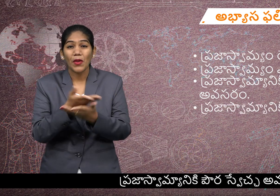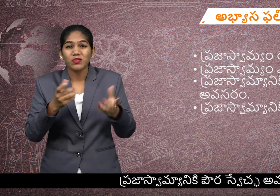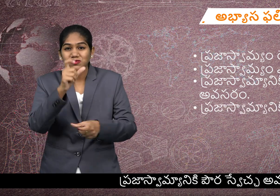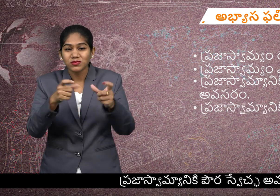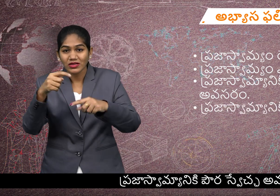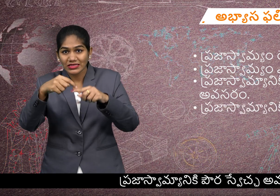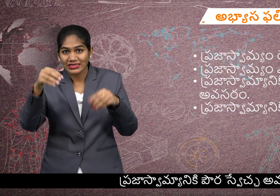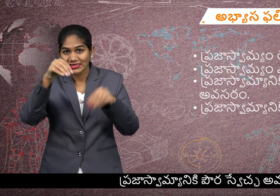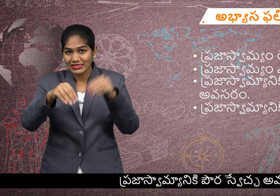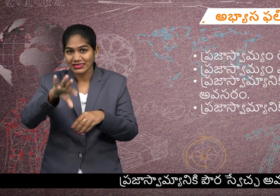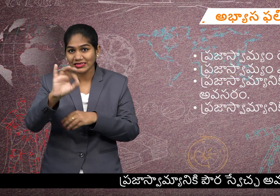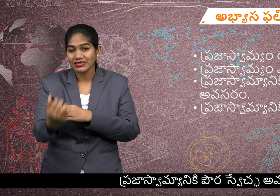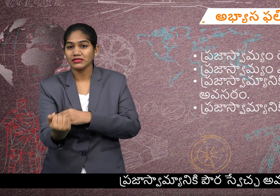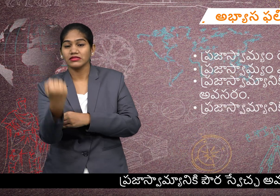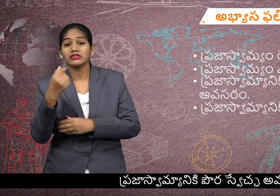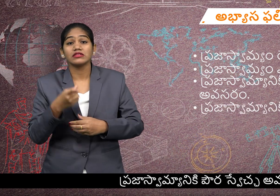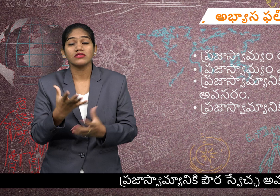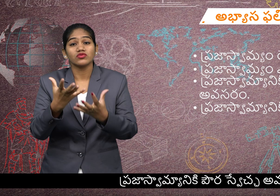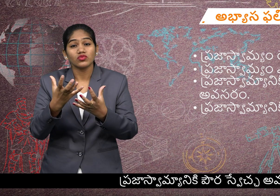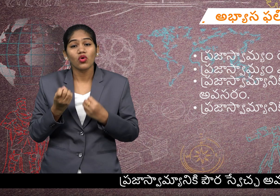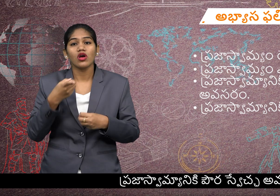ప్రజాస్వామ్యానికి పౌర స్వేచ్ఛ అవసరం.